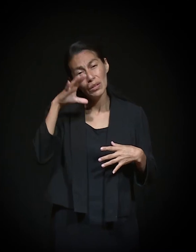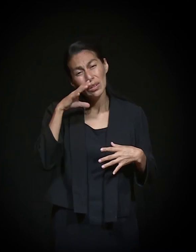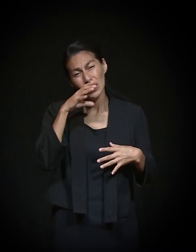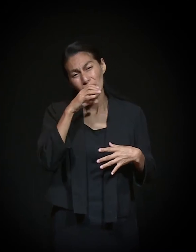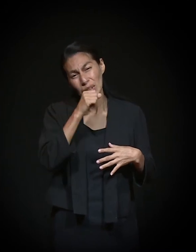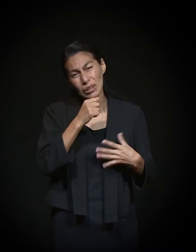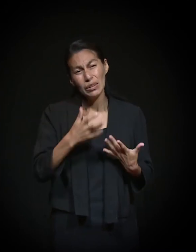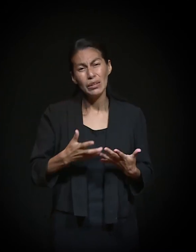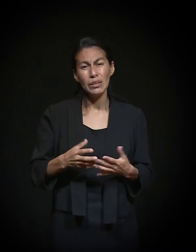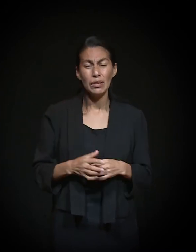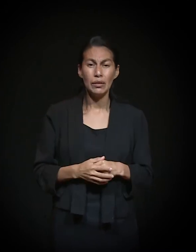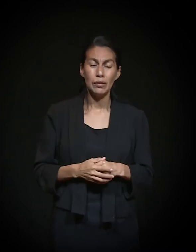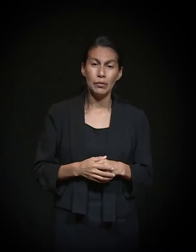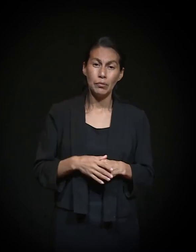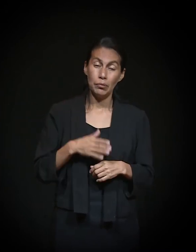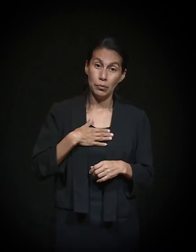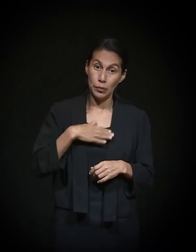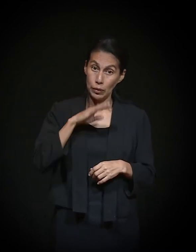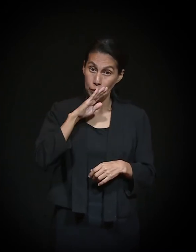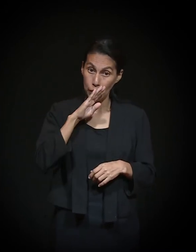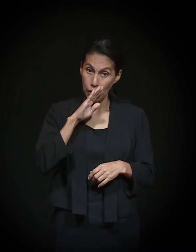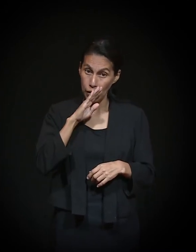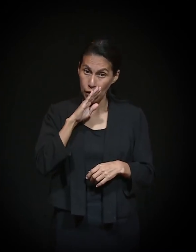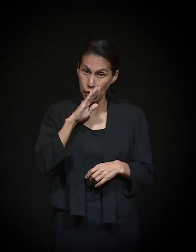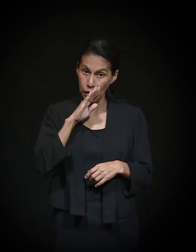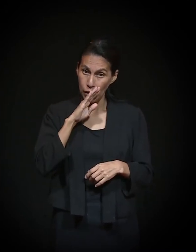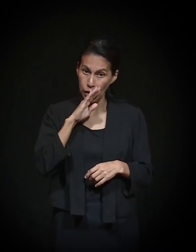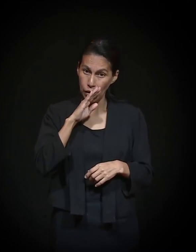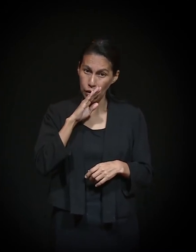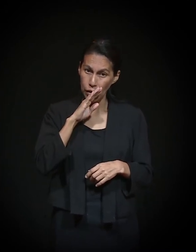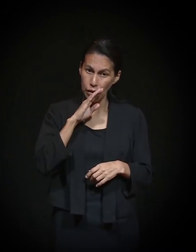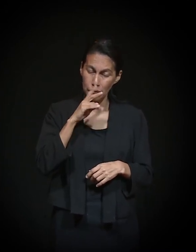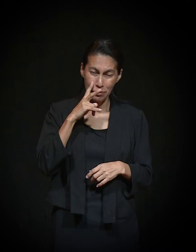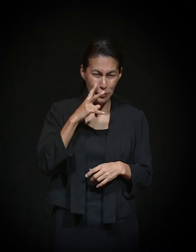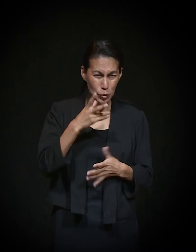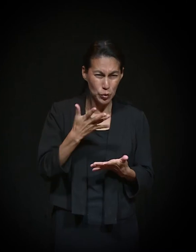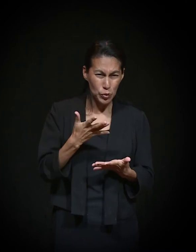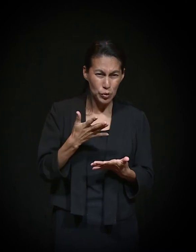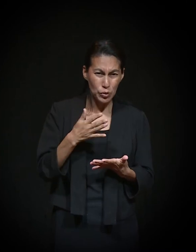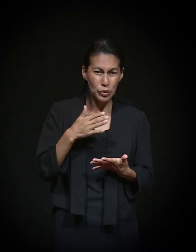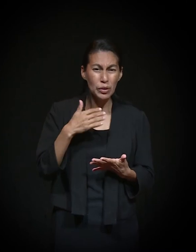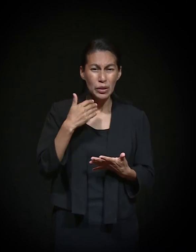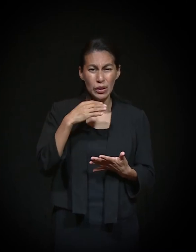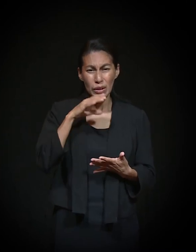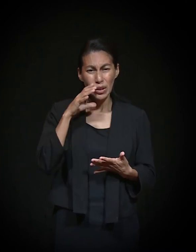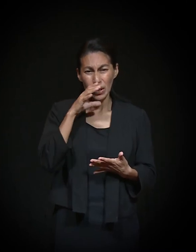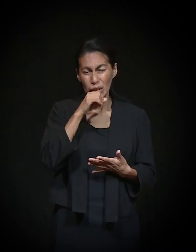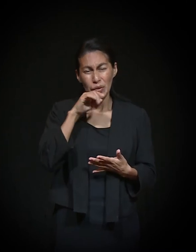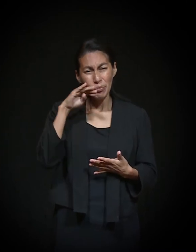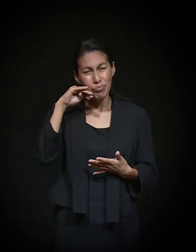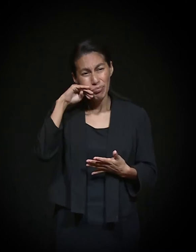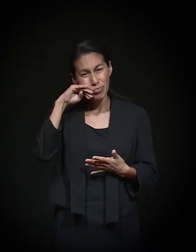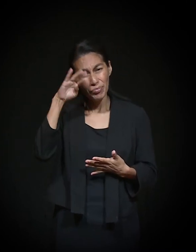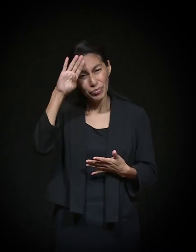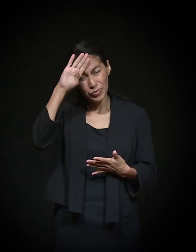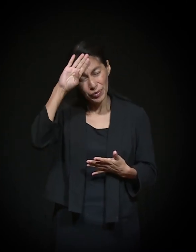unos segundos después, mi mamá se dio cuenta que tenía una fiebre. Y